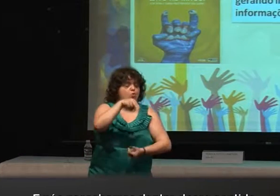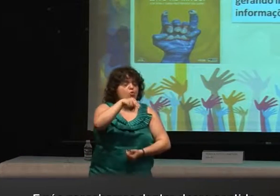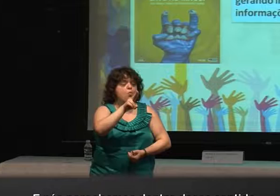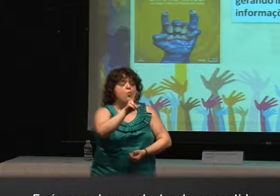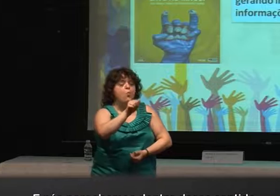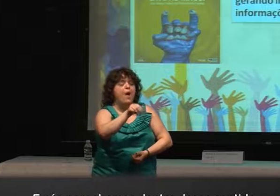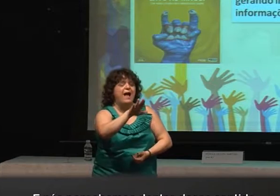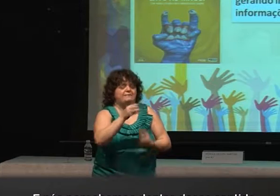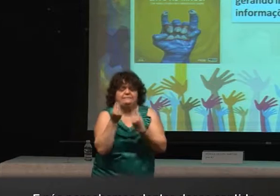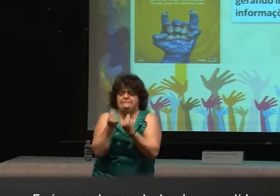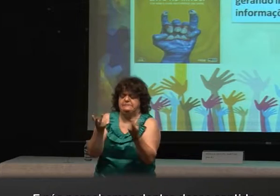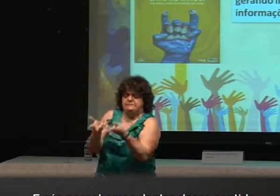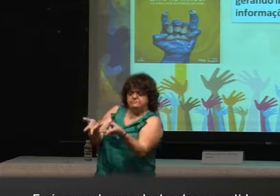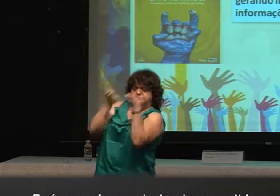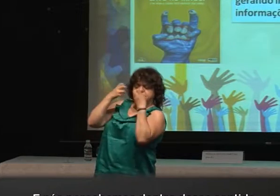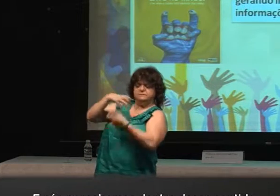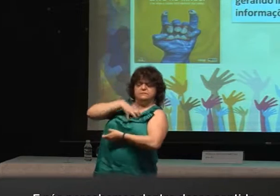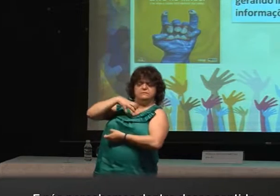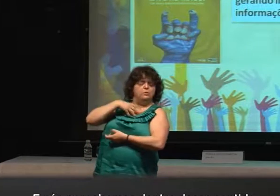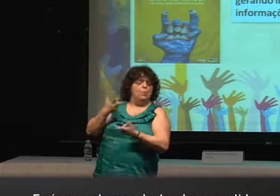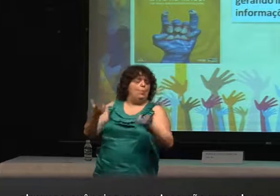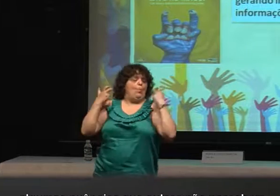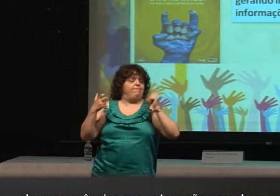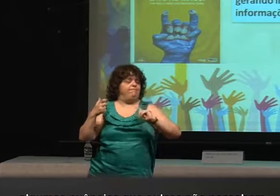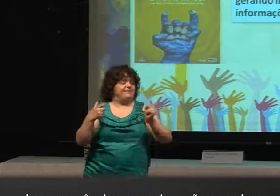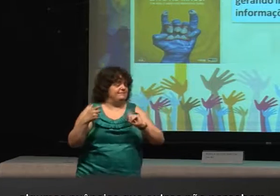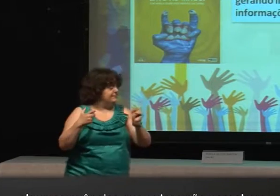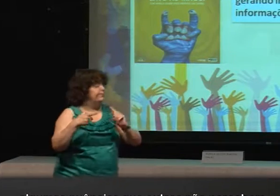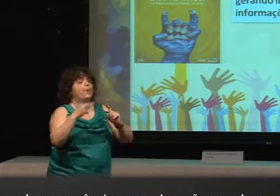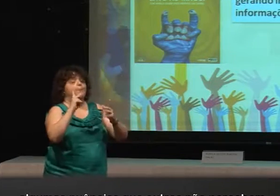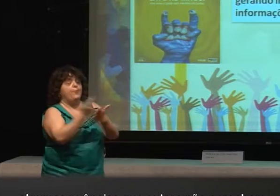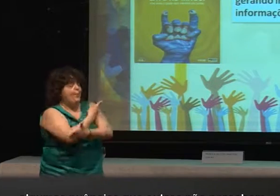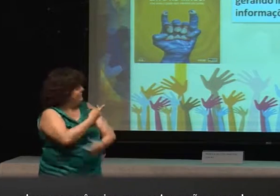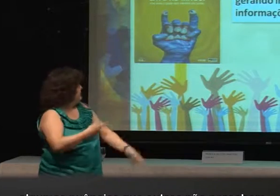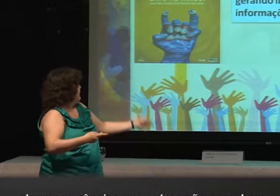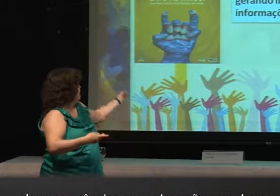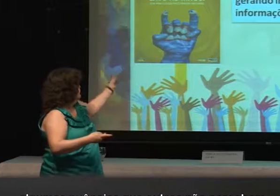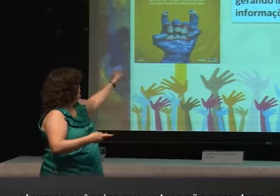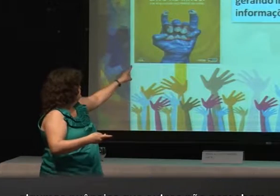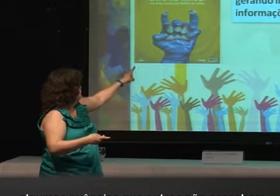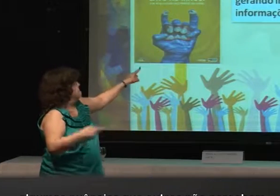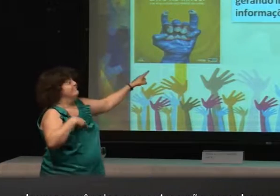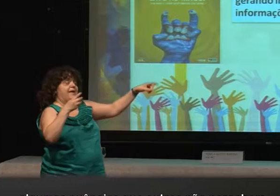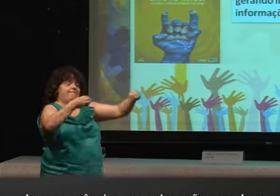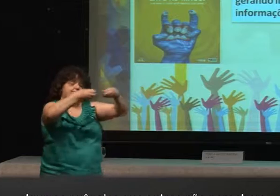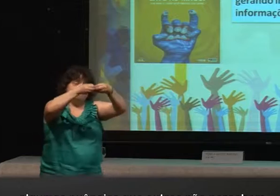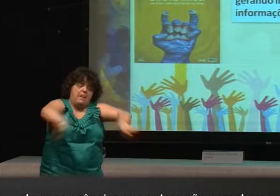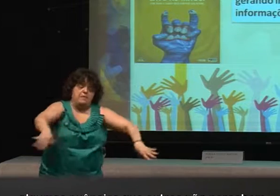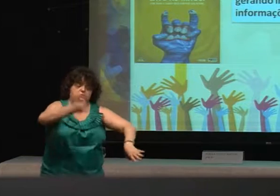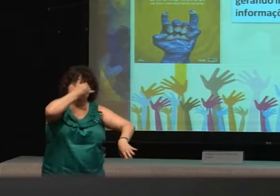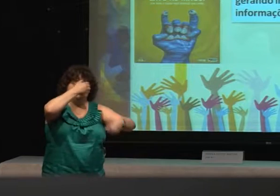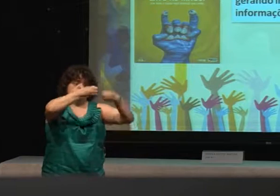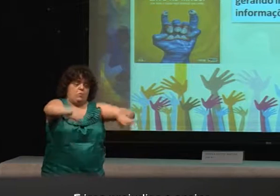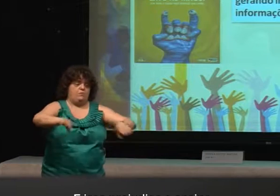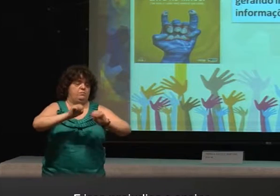E nós percebemos dentro desse sentido algumas nuances que outros não percebem. E